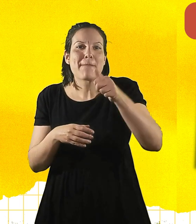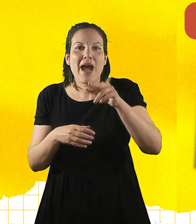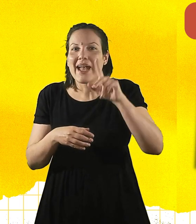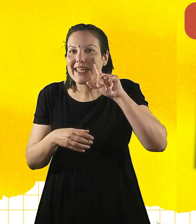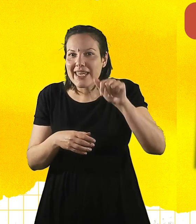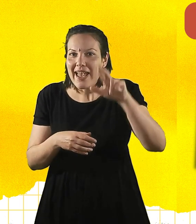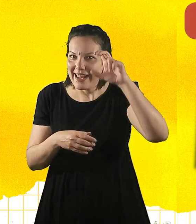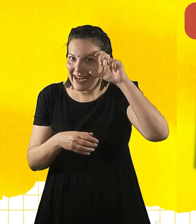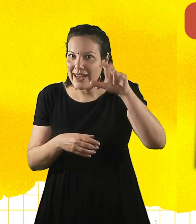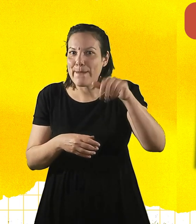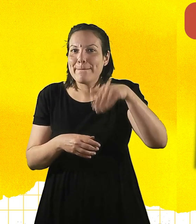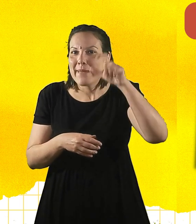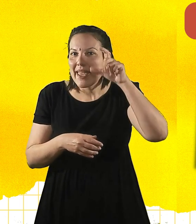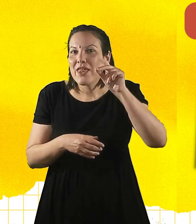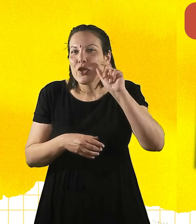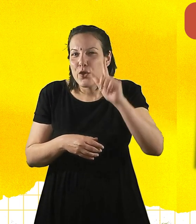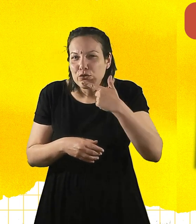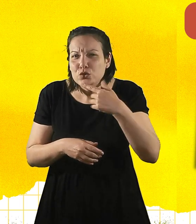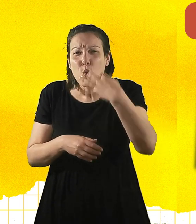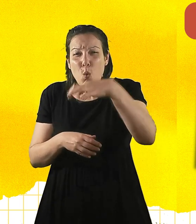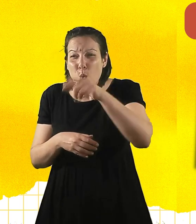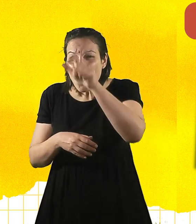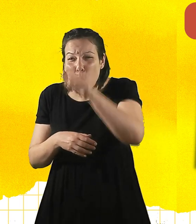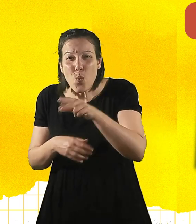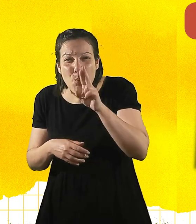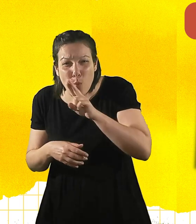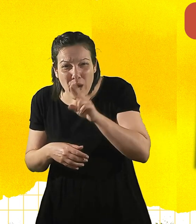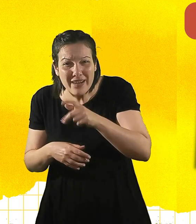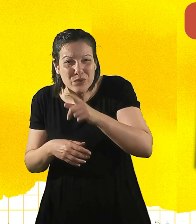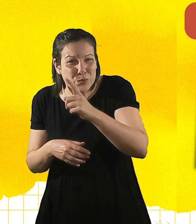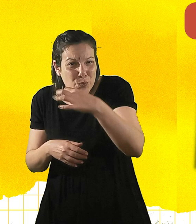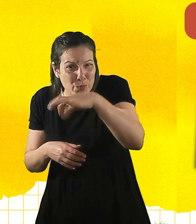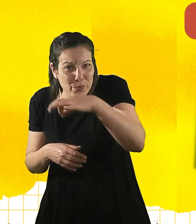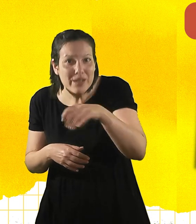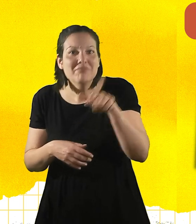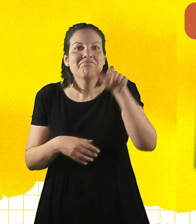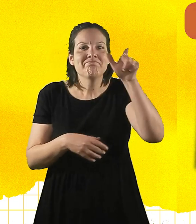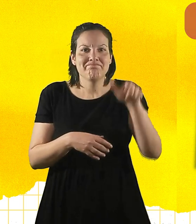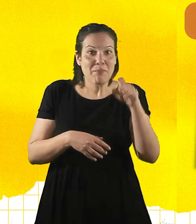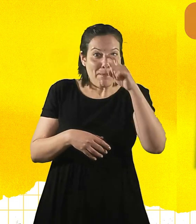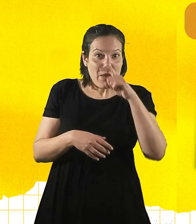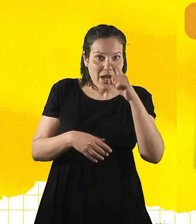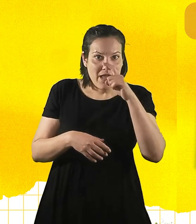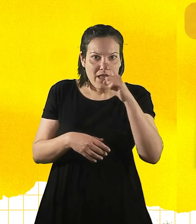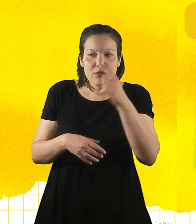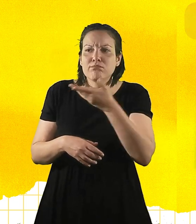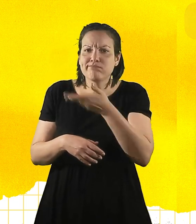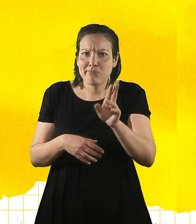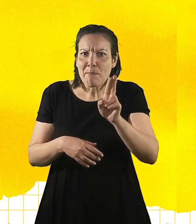mujer a quien el general Manuel Belgrano le permitía permanecer en el frente de